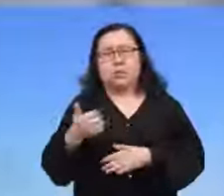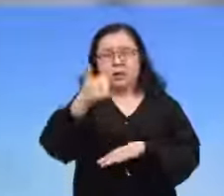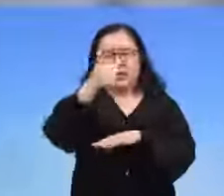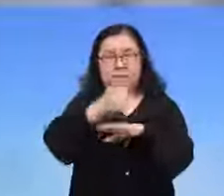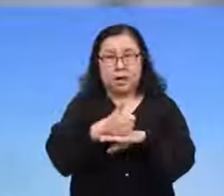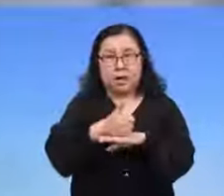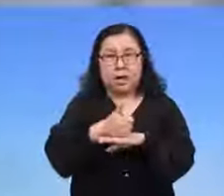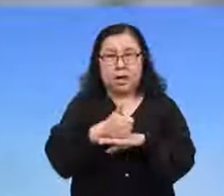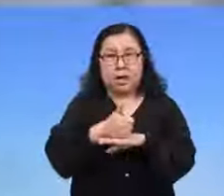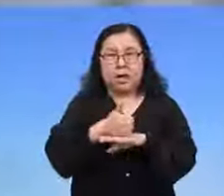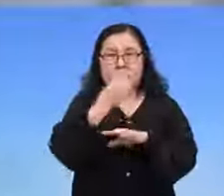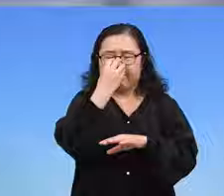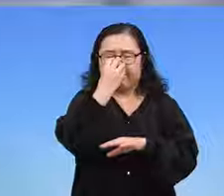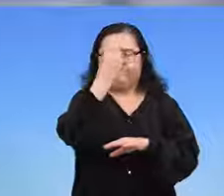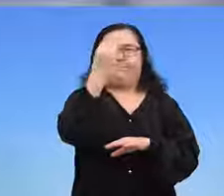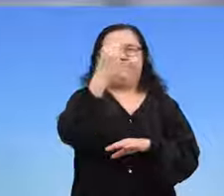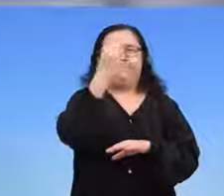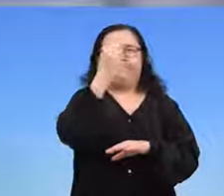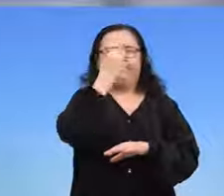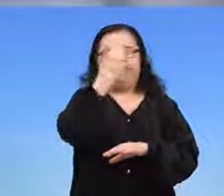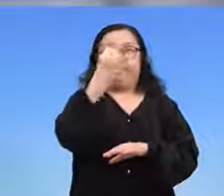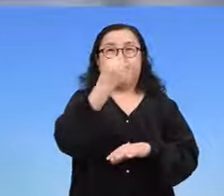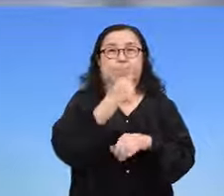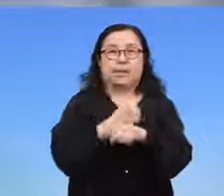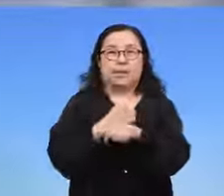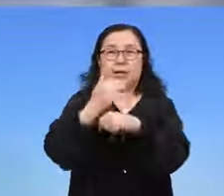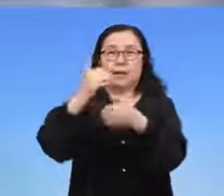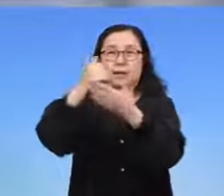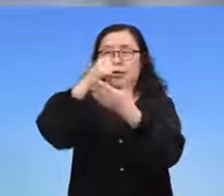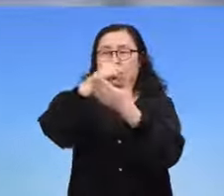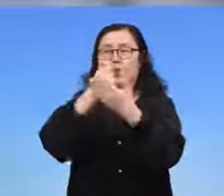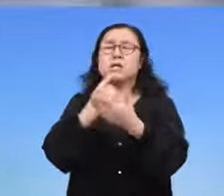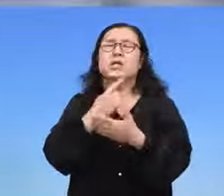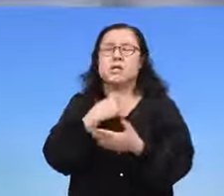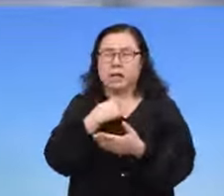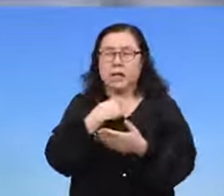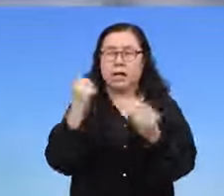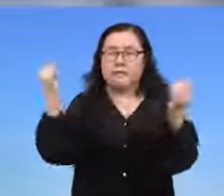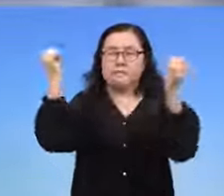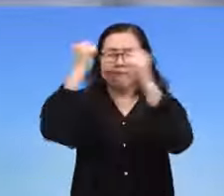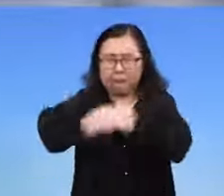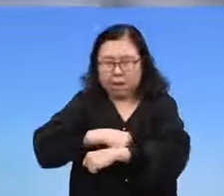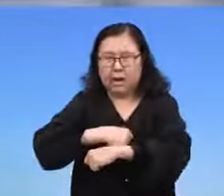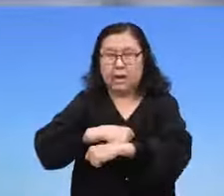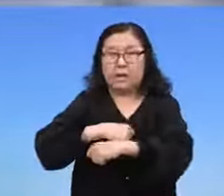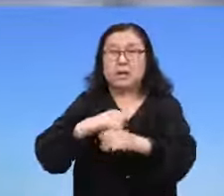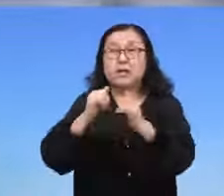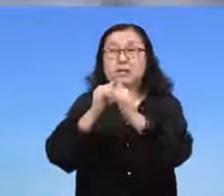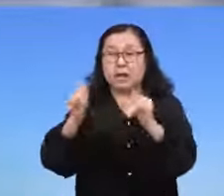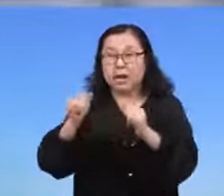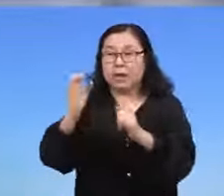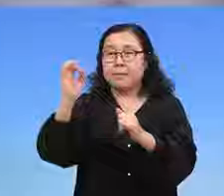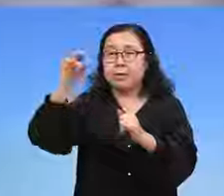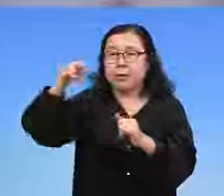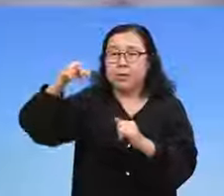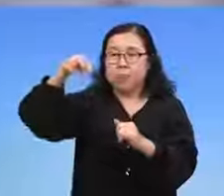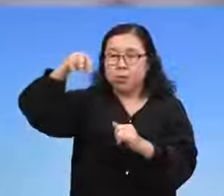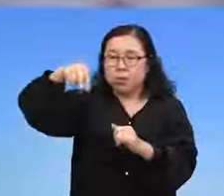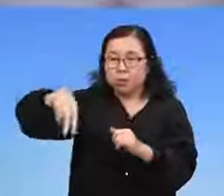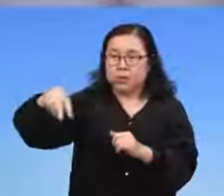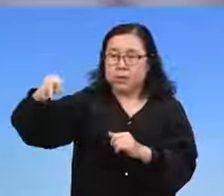아프게도 막판에 그만 교만해져 가지고 하나님께 범죄하다가 그렇게 망해버린 인물이 우시야